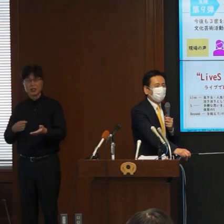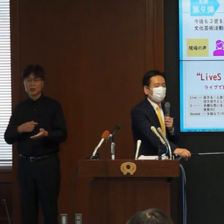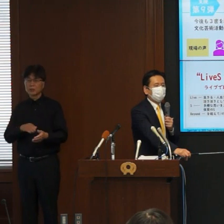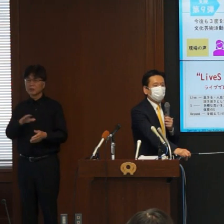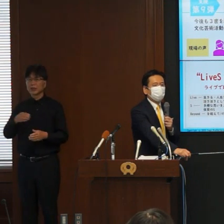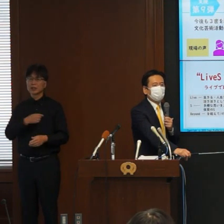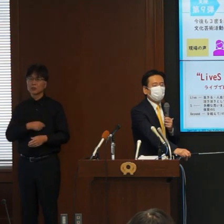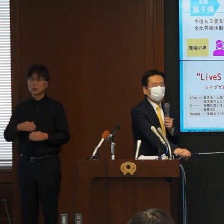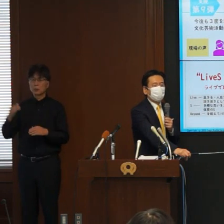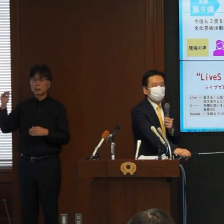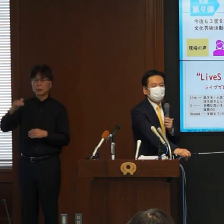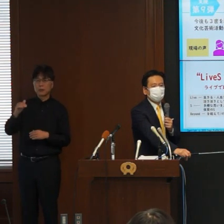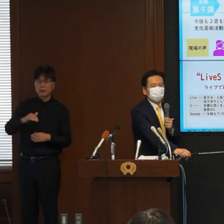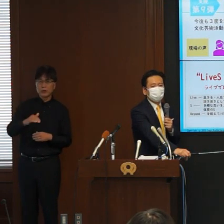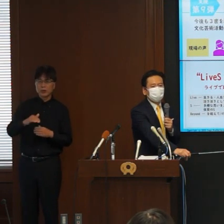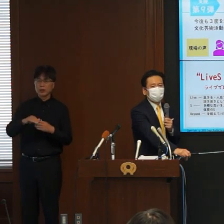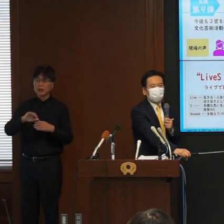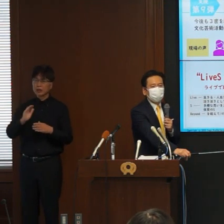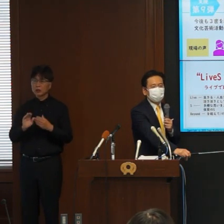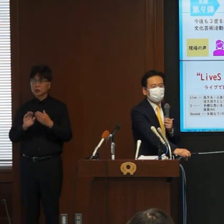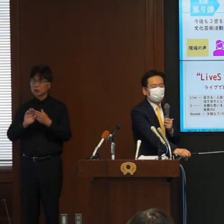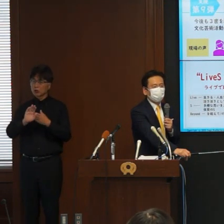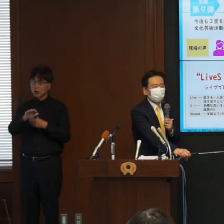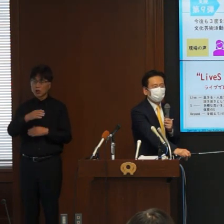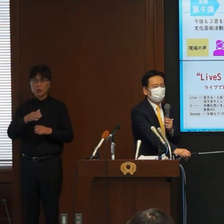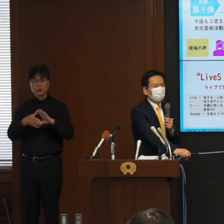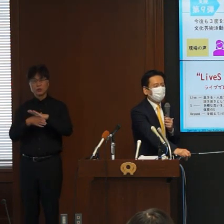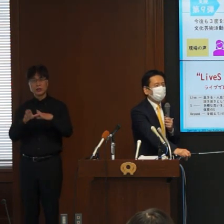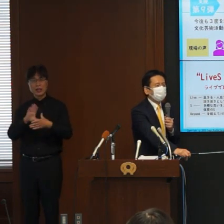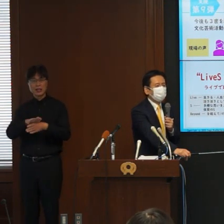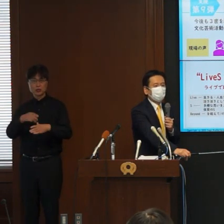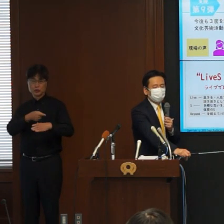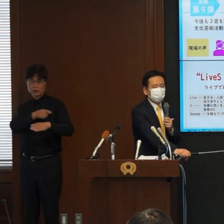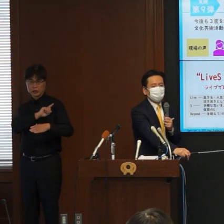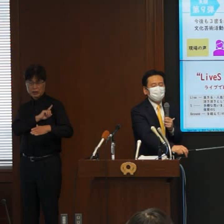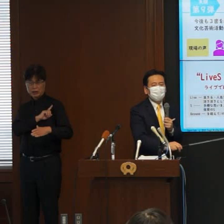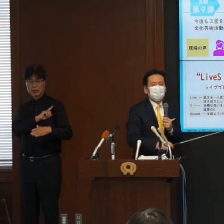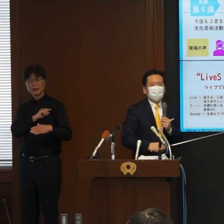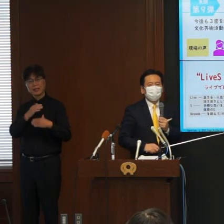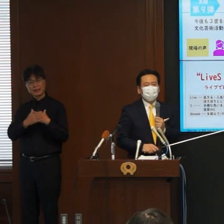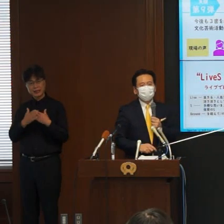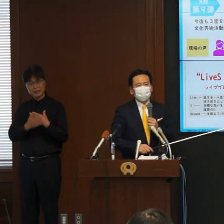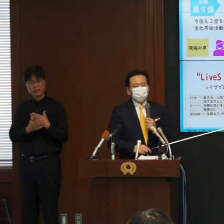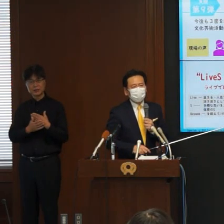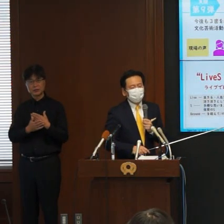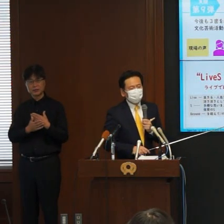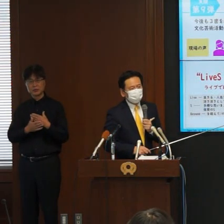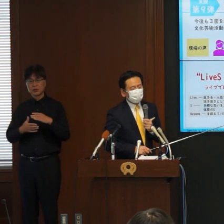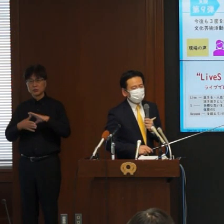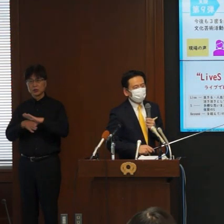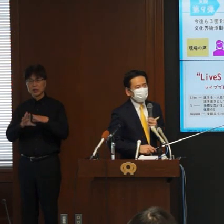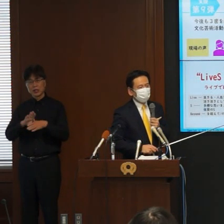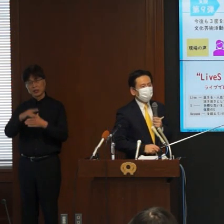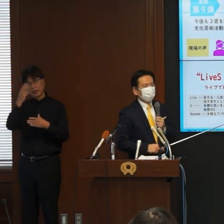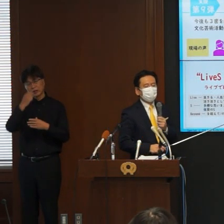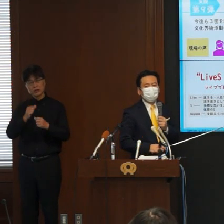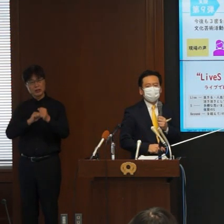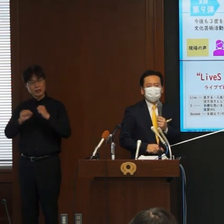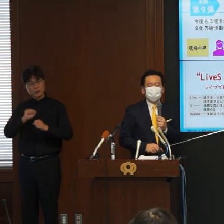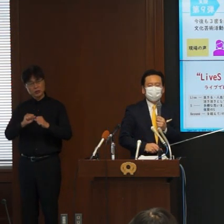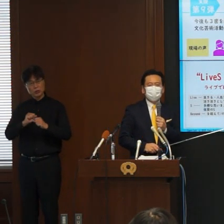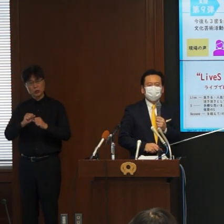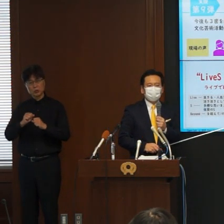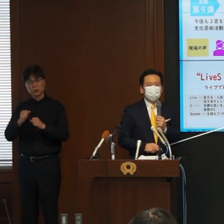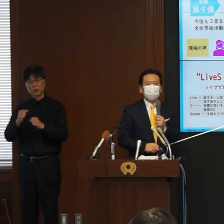ので、その先に必ず文化の力というものが大事になります。今文化芸術活動に携わ